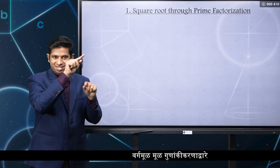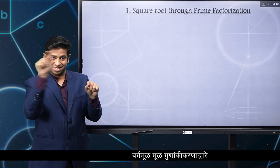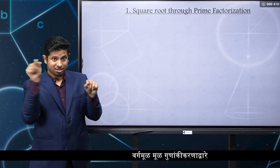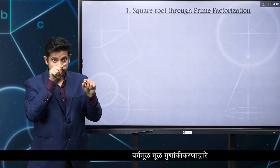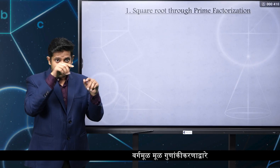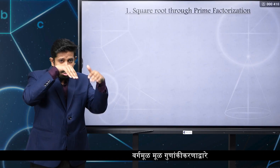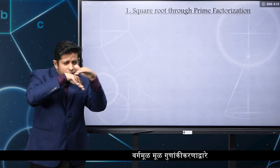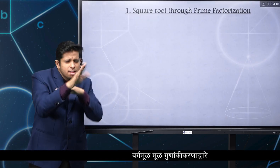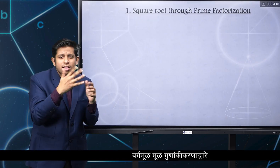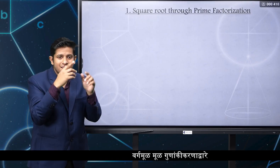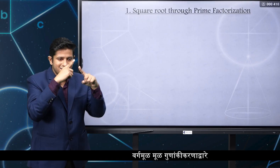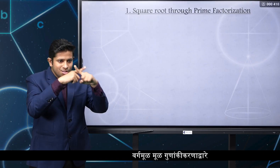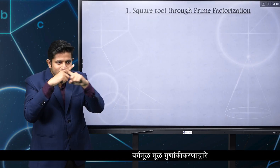वर्गमूळ मूळ गुणांकीकरणाद्वारे.